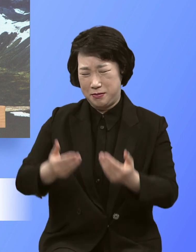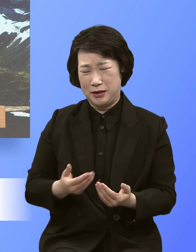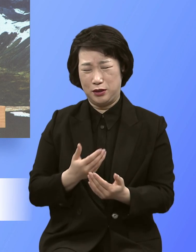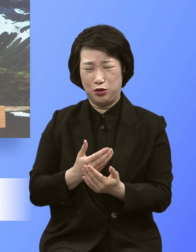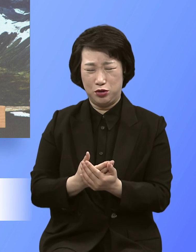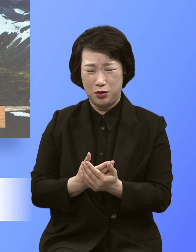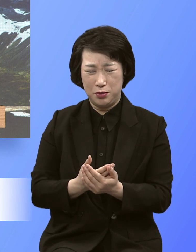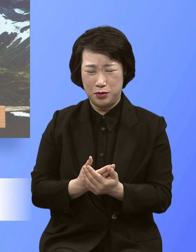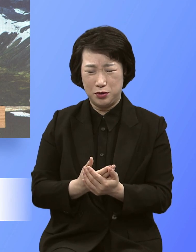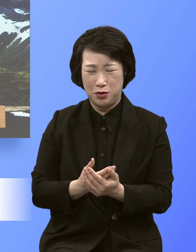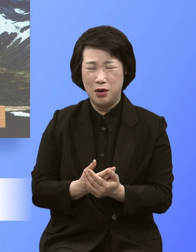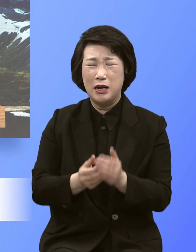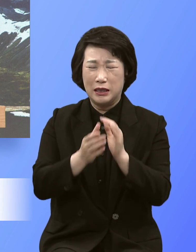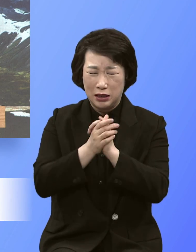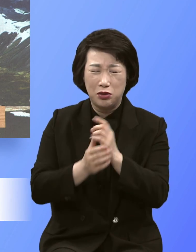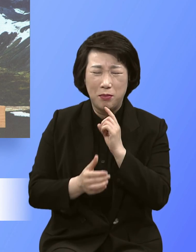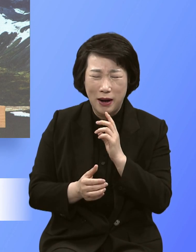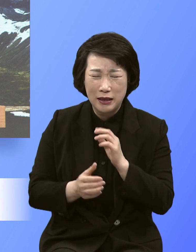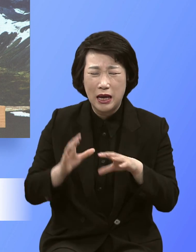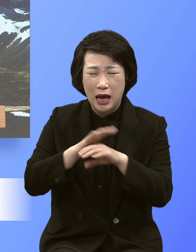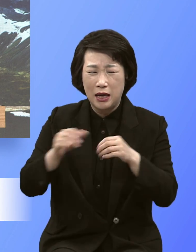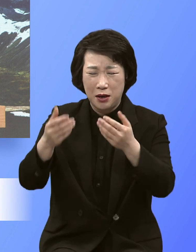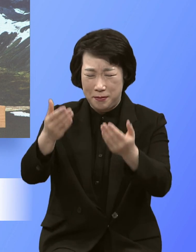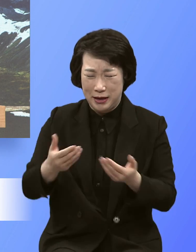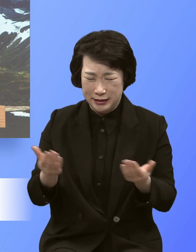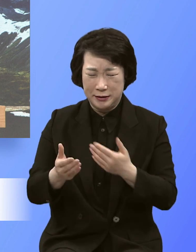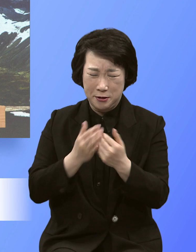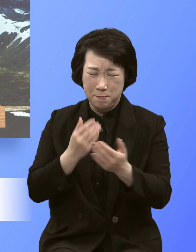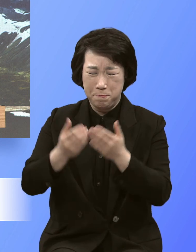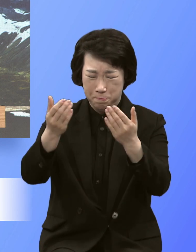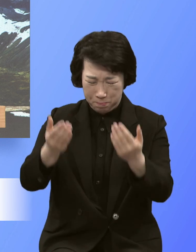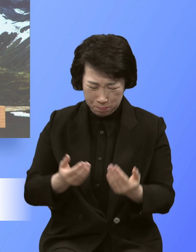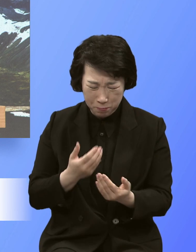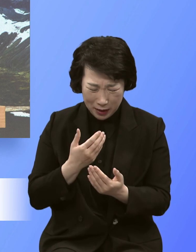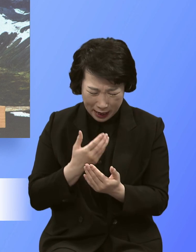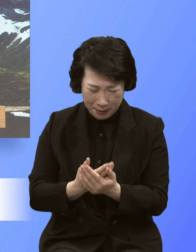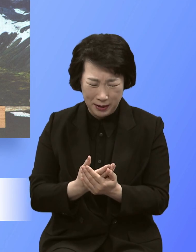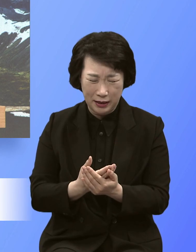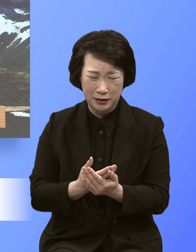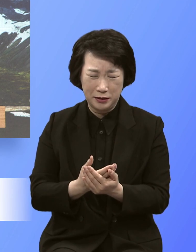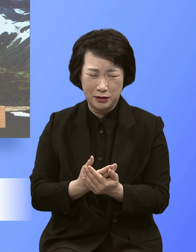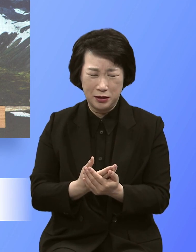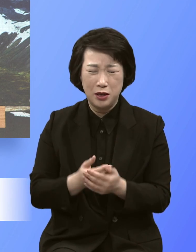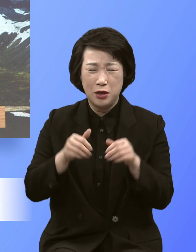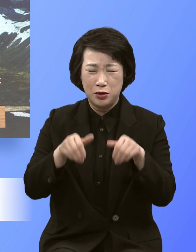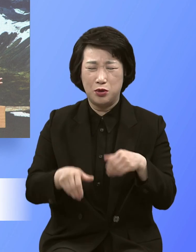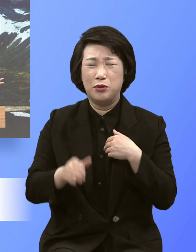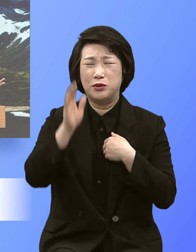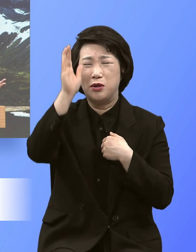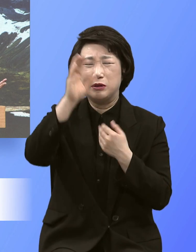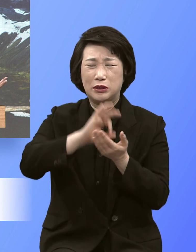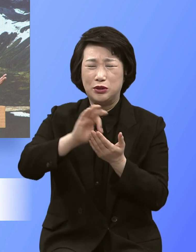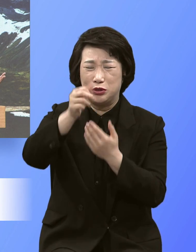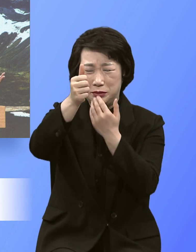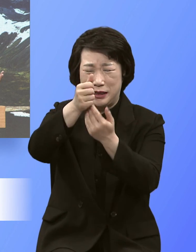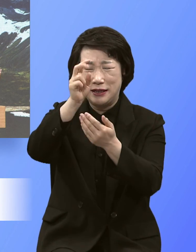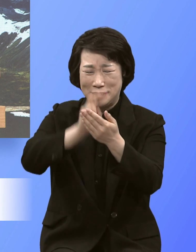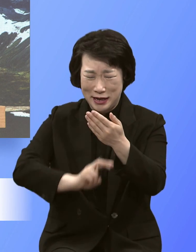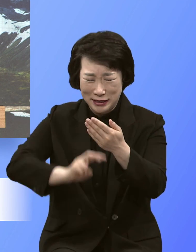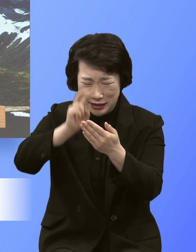해결받으면서 기도만이 해결임을 경험케 하옵소서. 종을 써주신